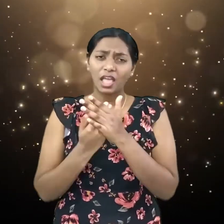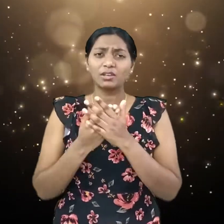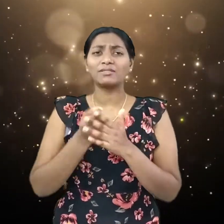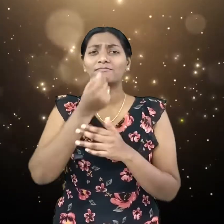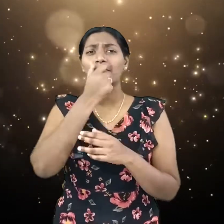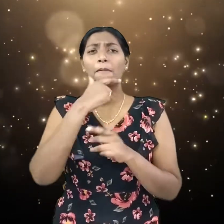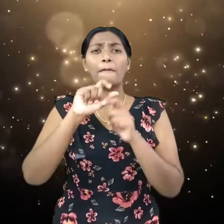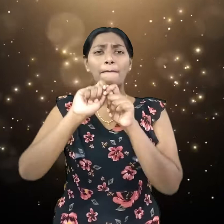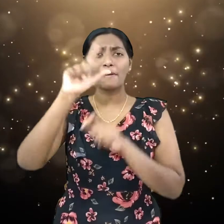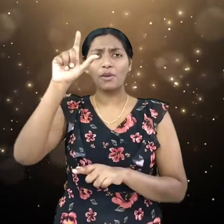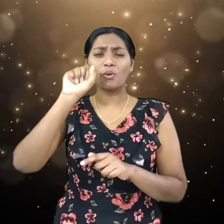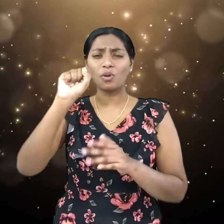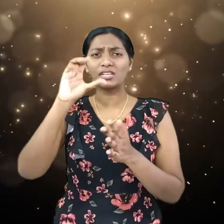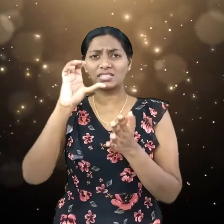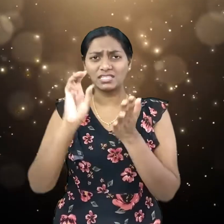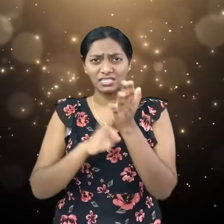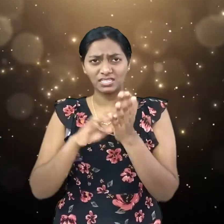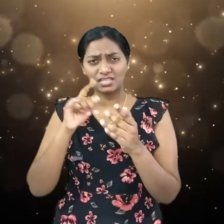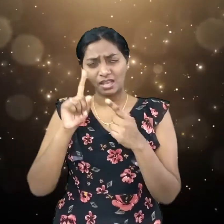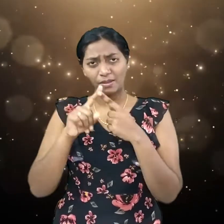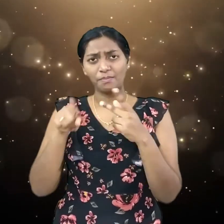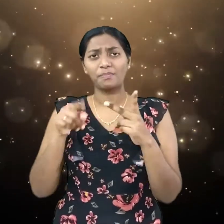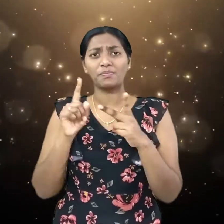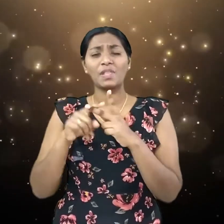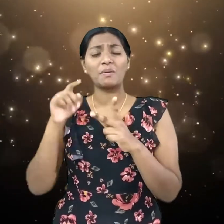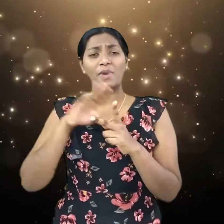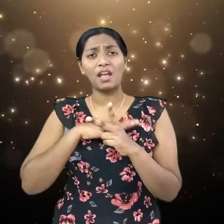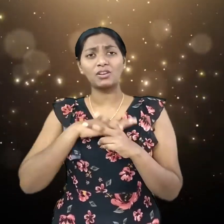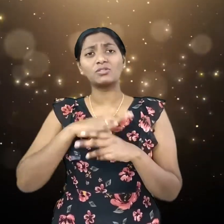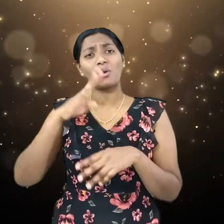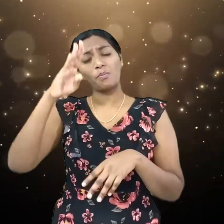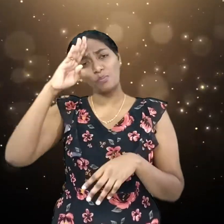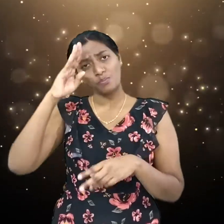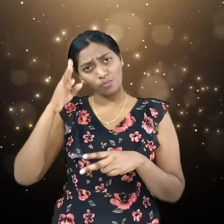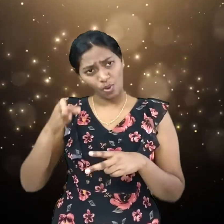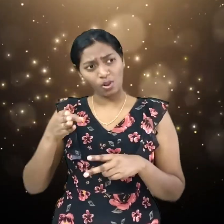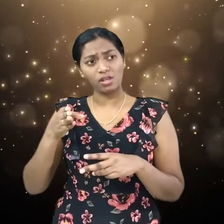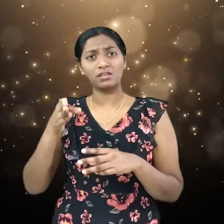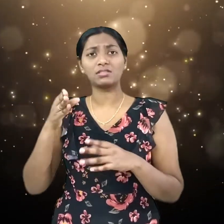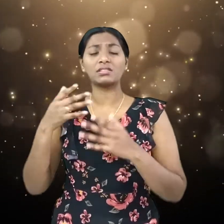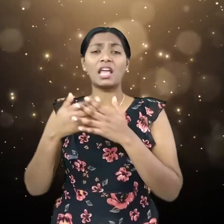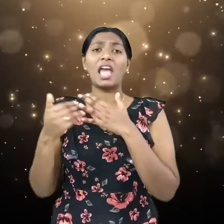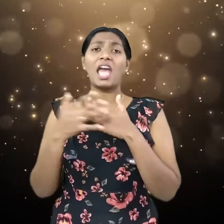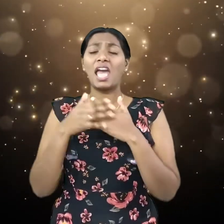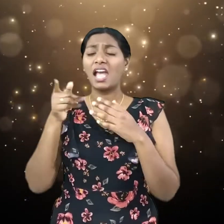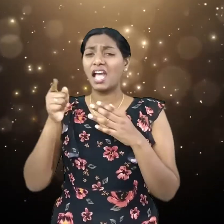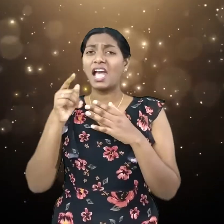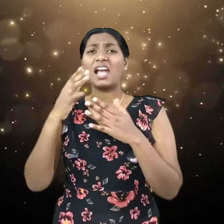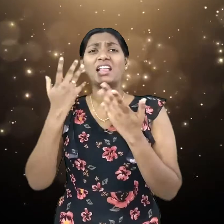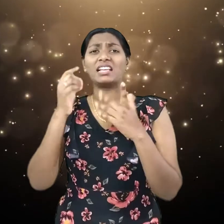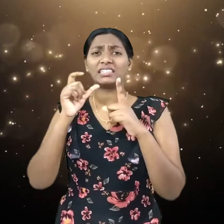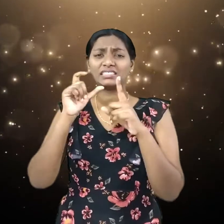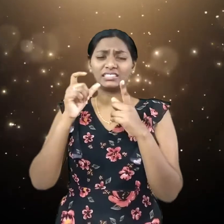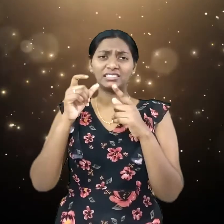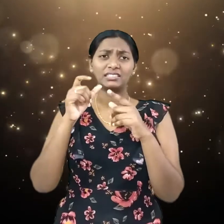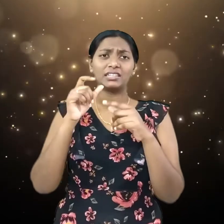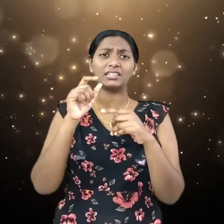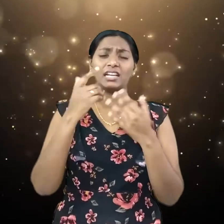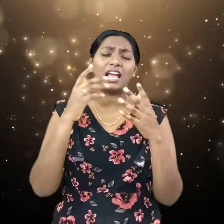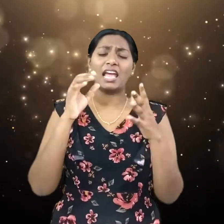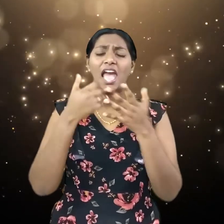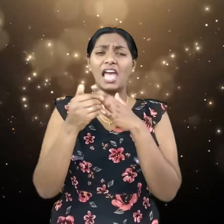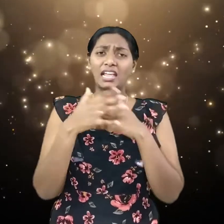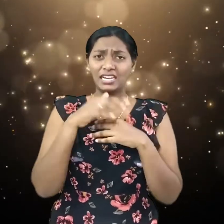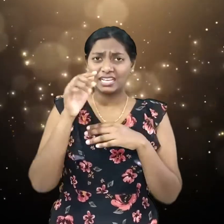लिए, प्रार्थना करते हैं पुलिस डिपार्टमेंट के लिए महाराष्ट्र के, कि वो डीप स्टेट के दबाव में नहीं आएंगे यीशु मसीह के नाम